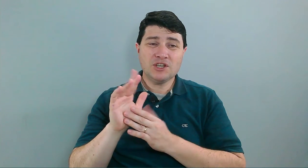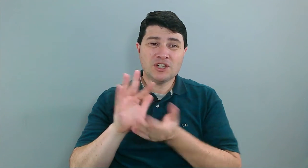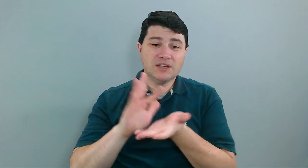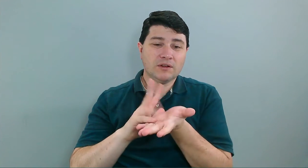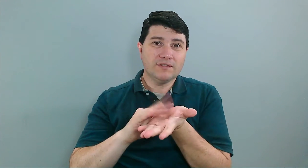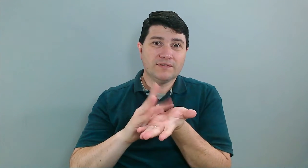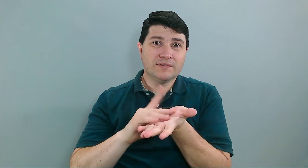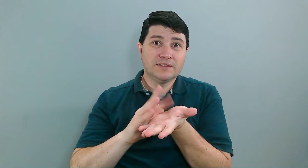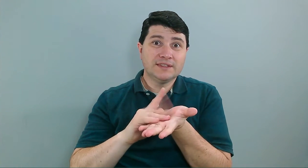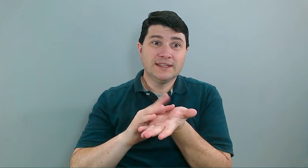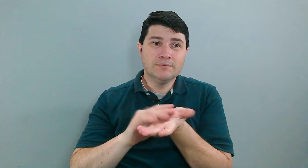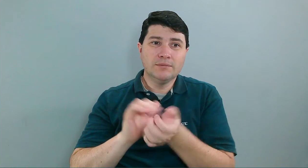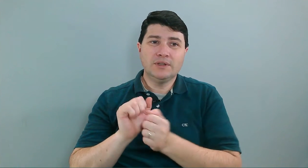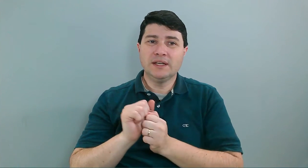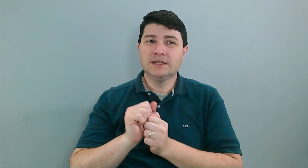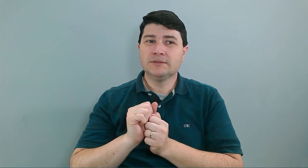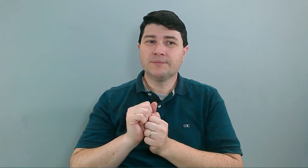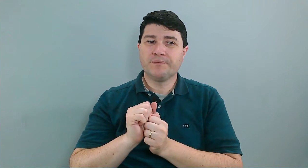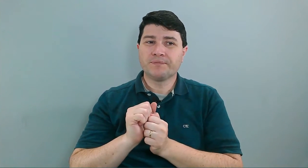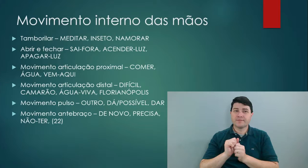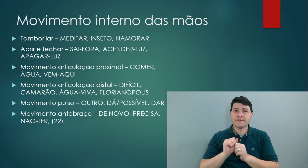mexendo, ó, tamborilando.